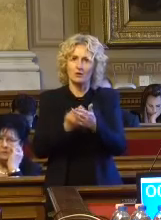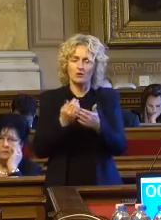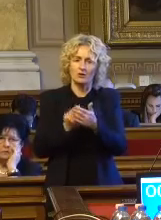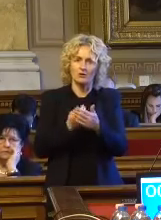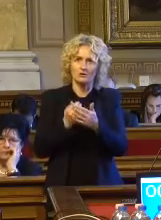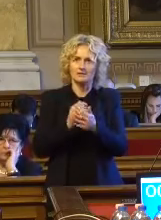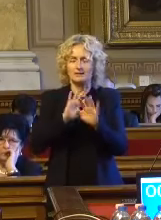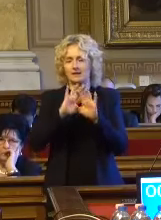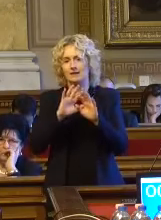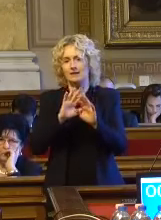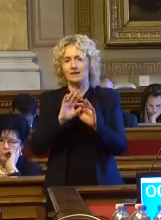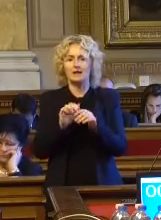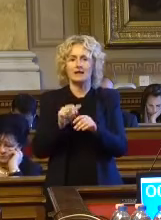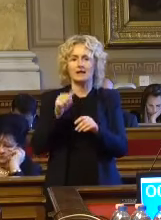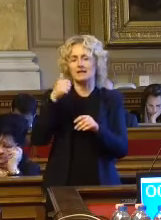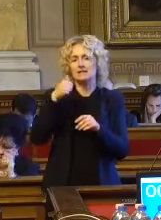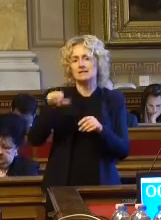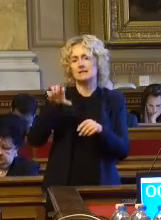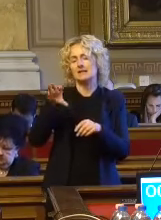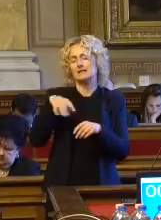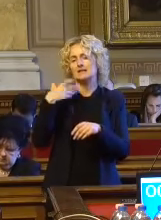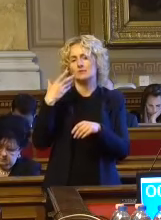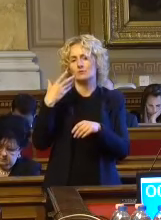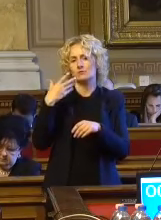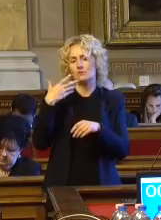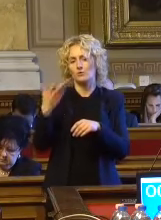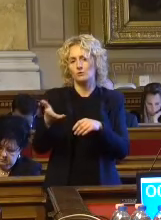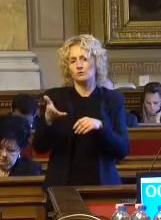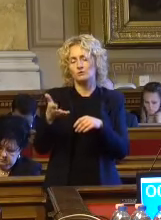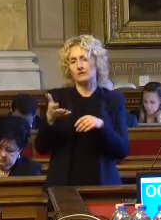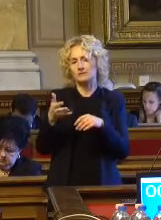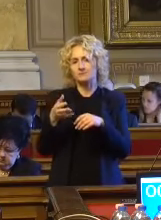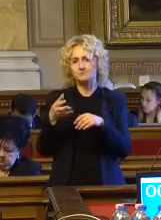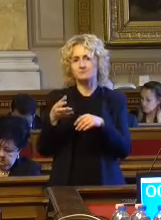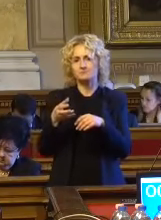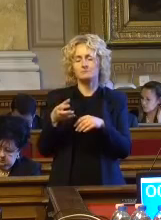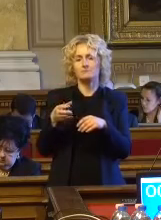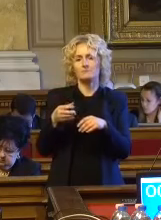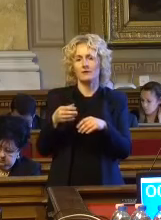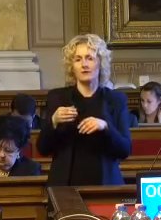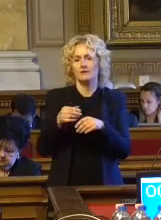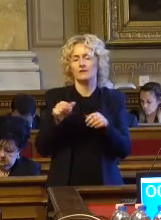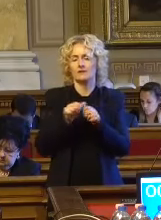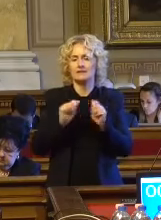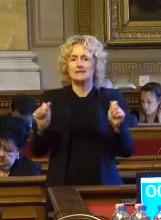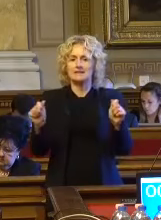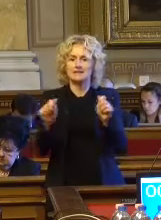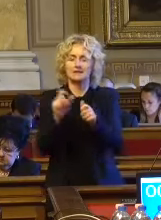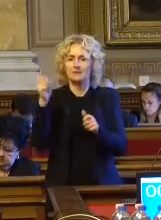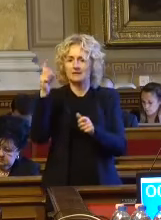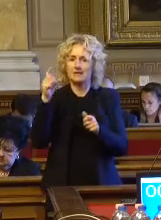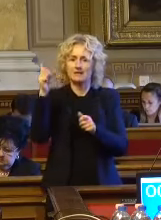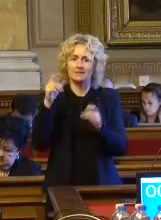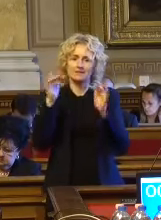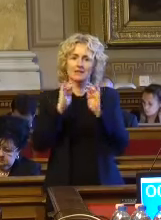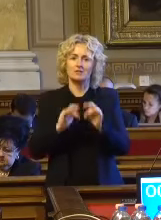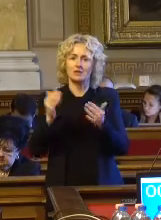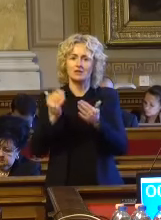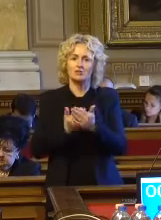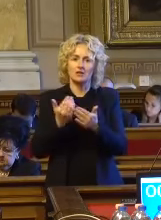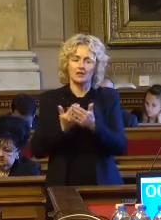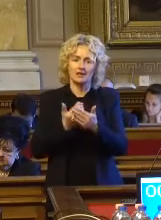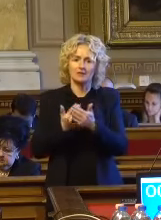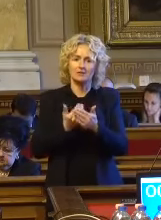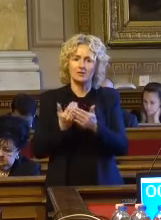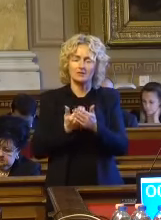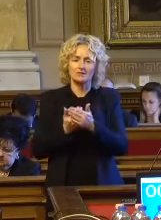150 négyzetméternyi területet kitevő irodahelyiséget, raktárhelyiséget, amivel nyilván az üzemeltető Kft-nek költsége